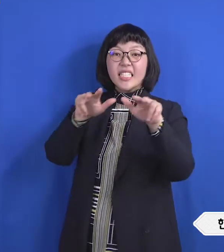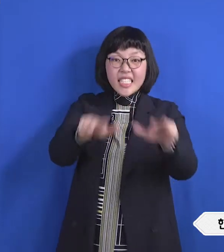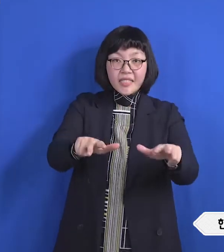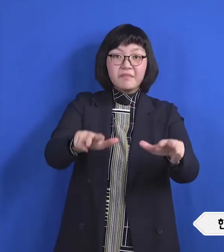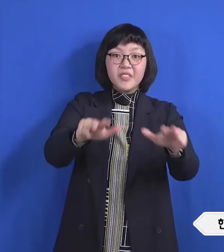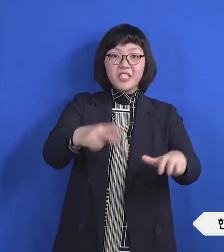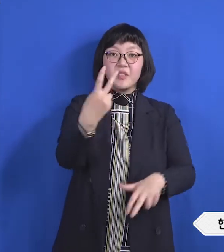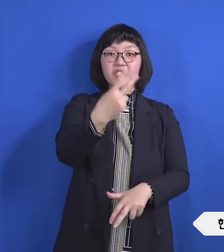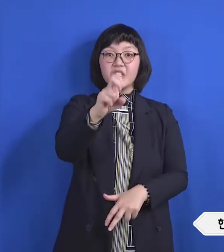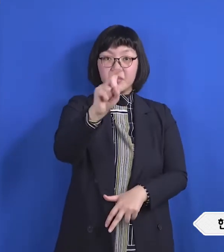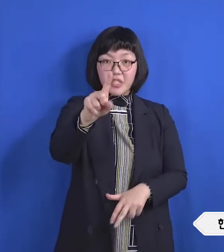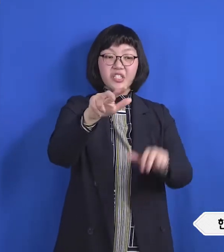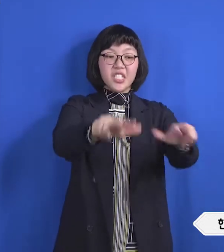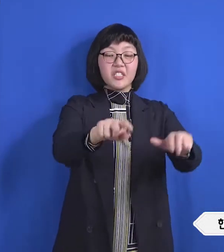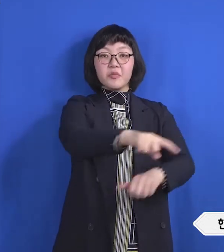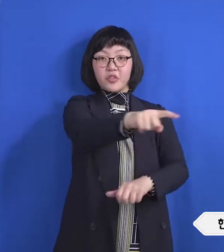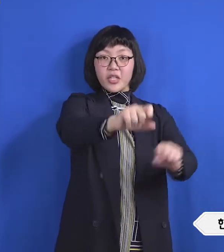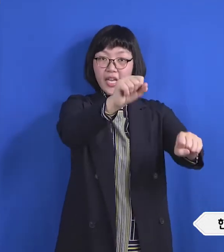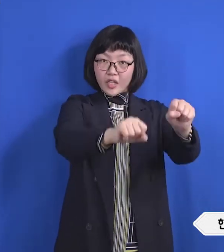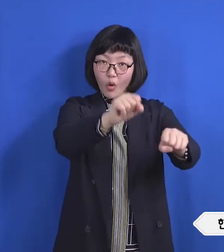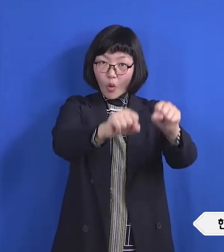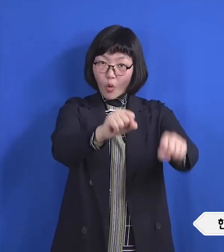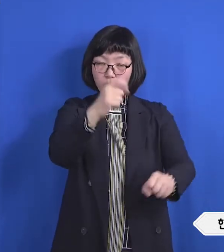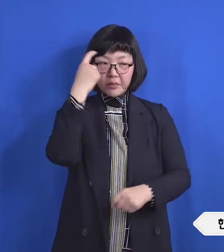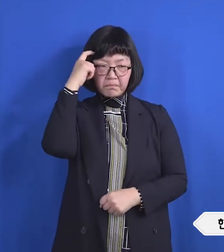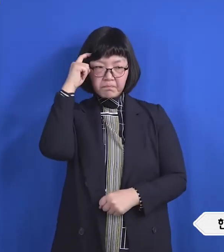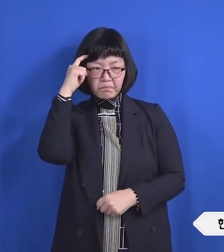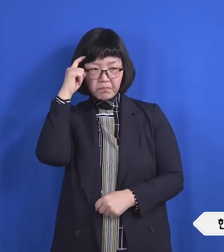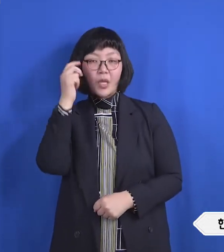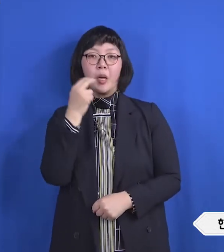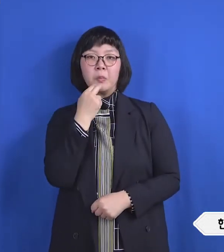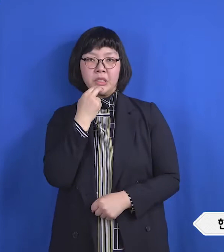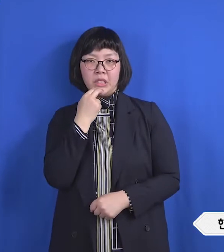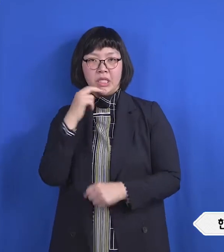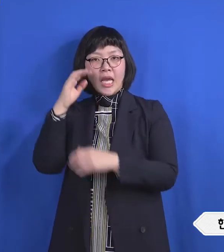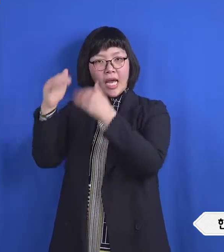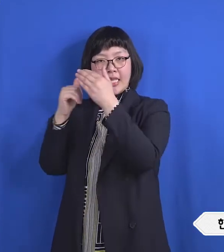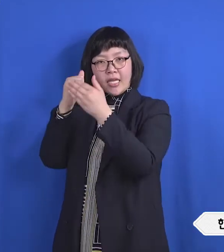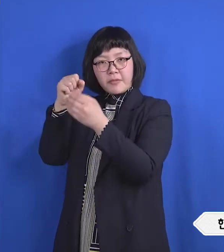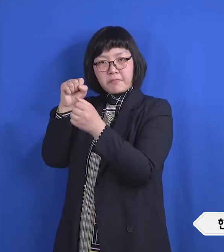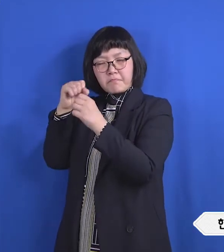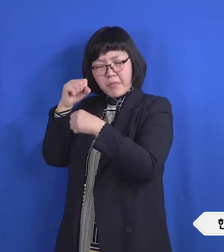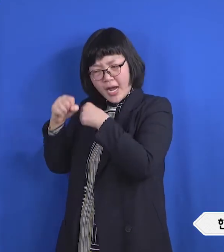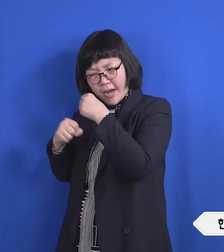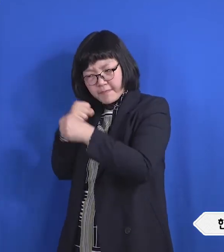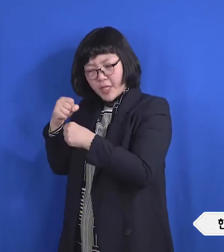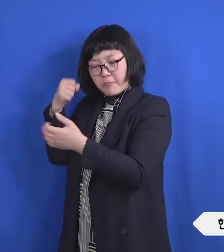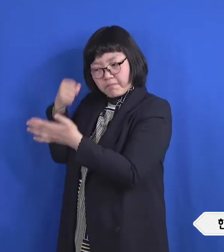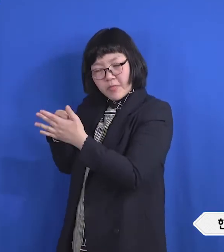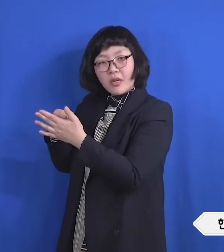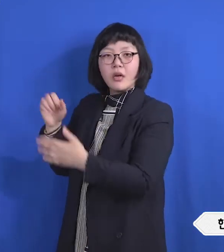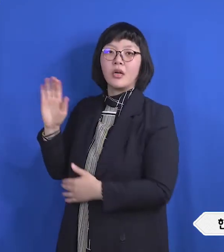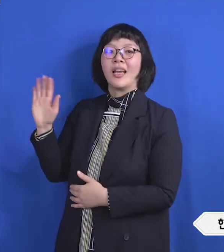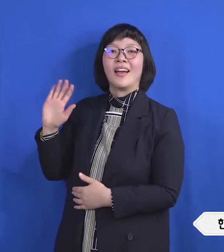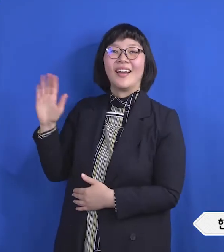내가 어떻게 행동할 것을 고려하지 않고 그 옛날에 일방적으로 예정을 하신 것이 아닙니다. 하나님은